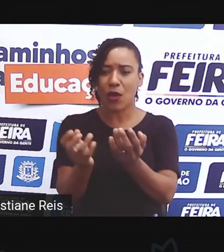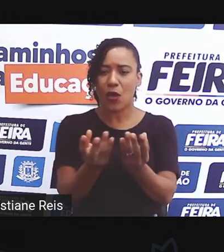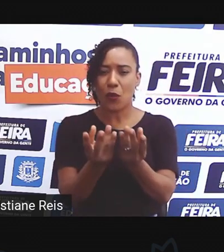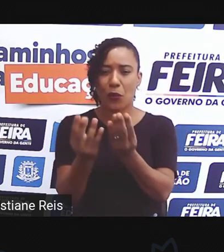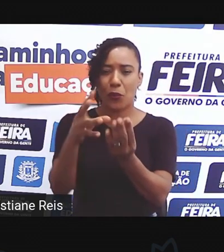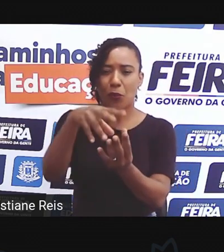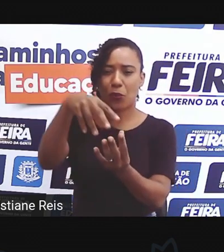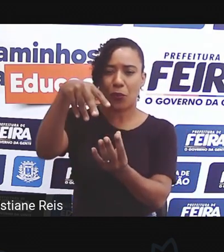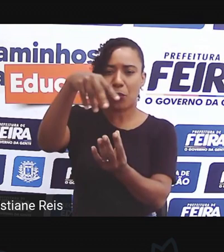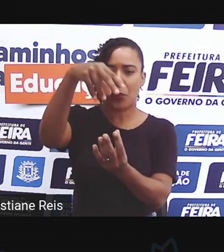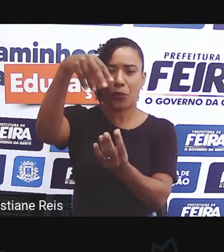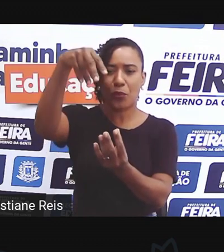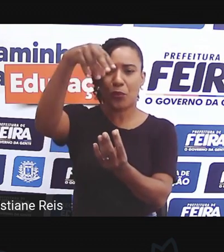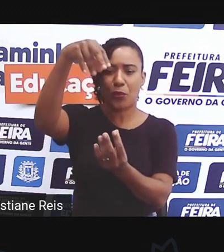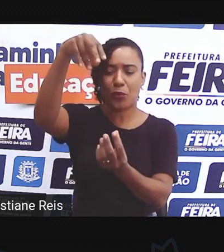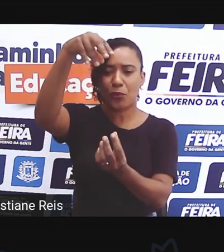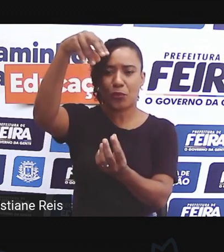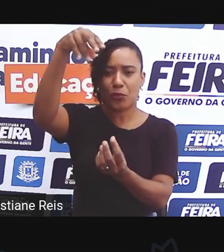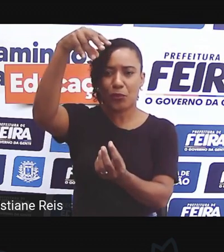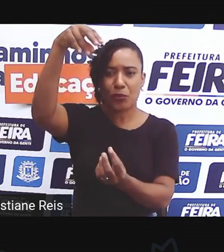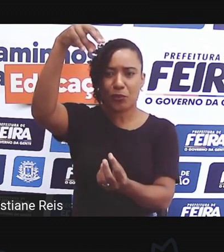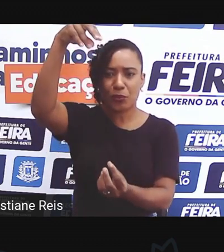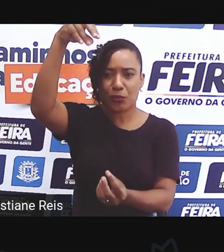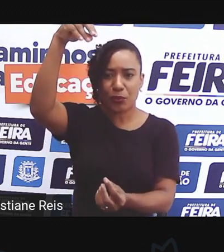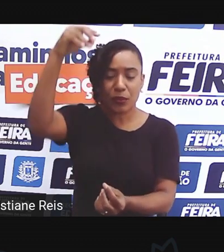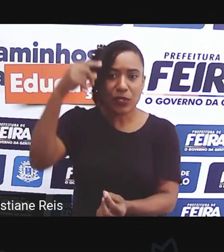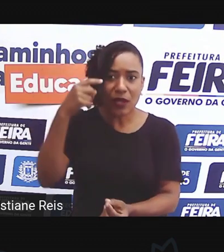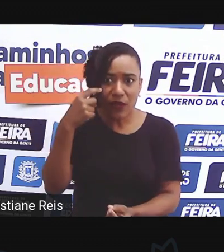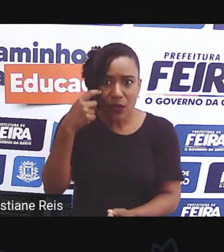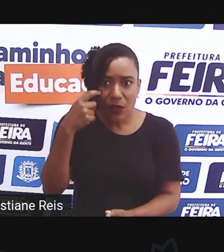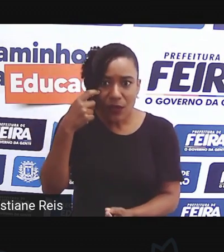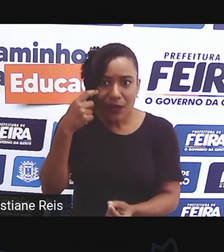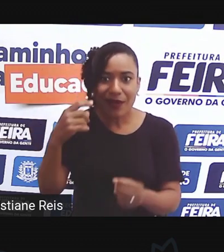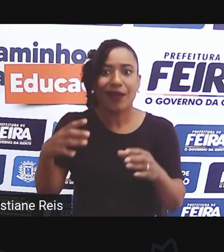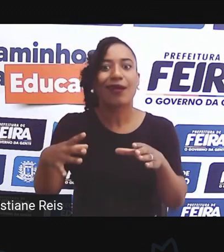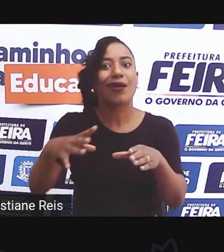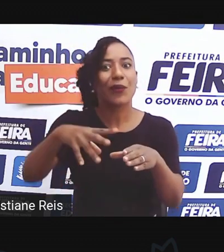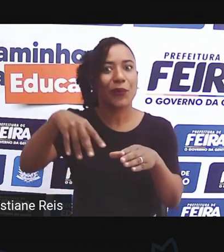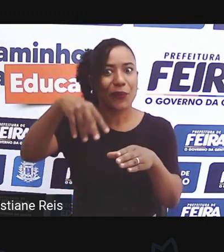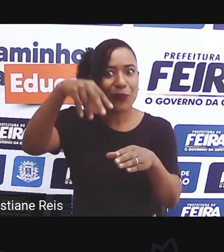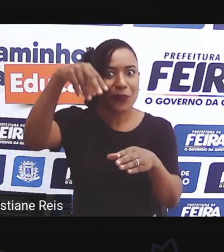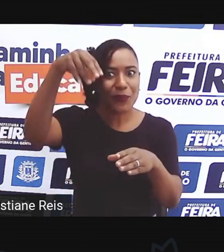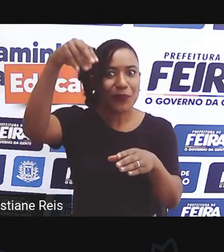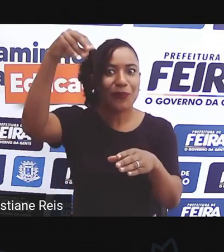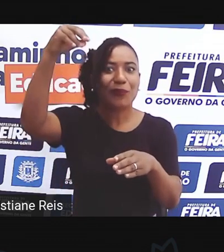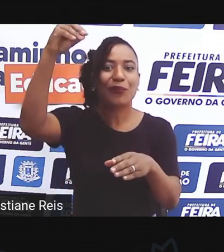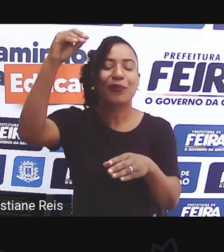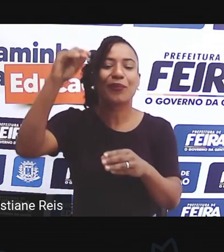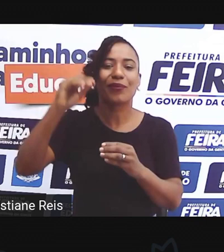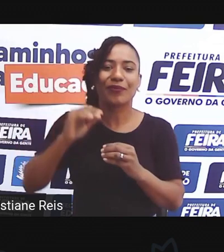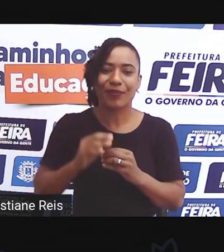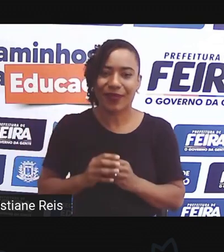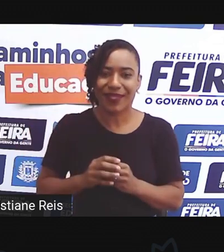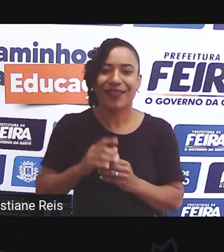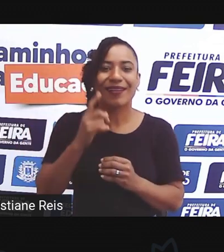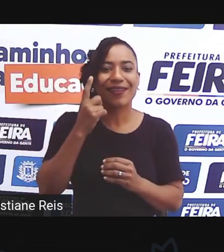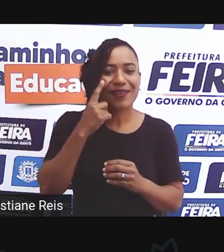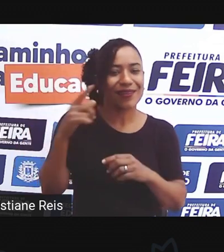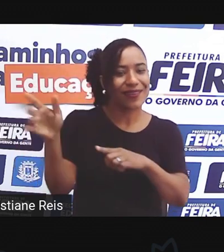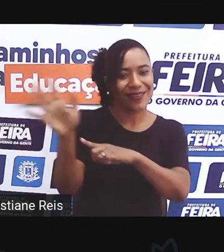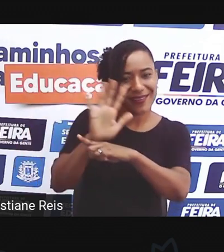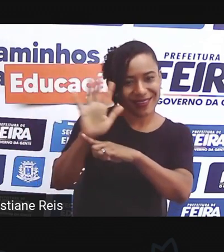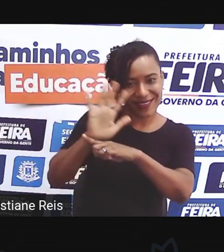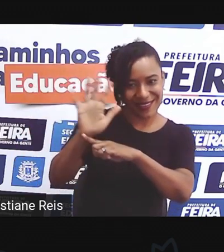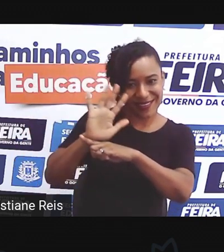um vaporzinho. Já viram que sai uma fumacinha? Ah, então, eu convidei um